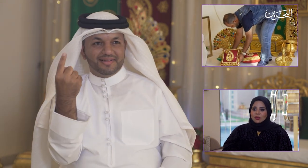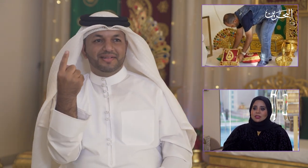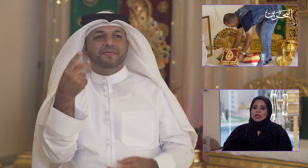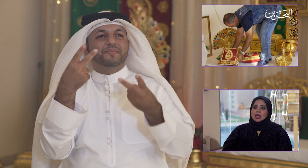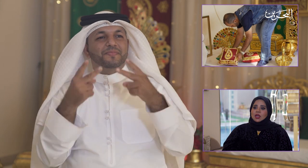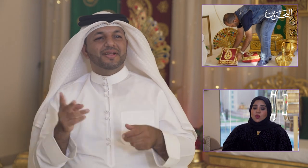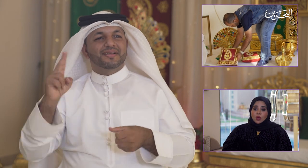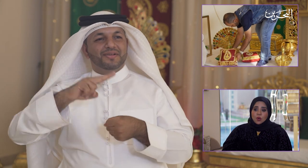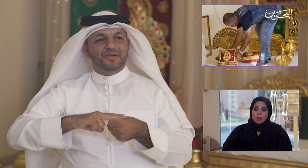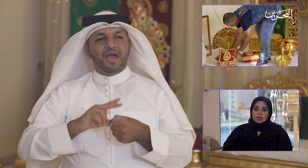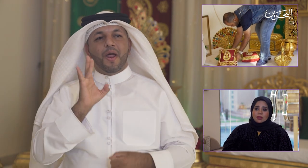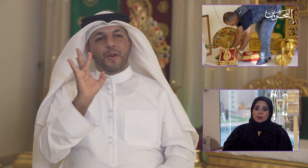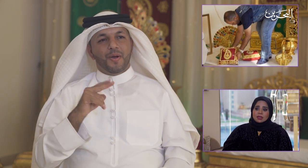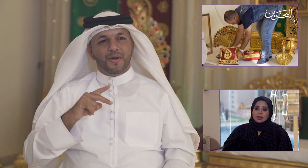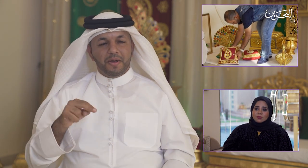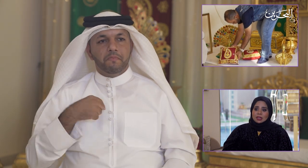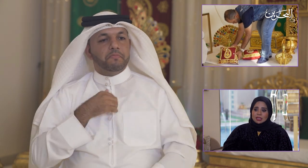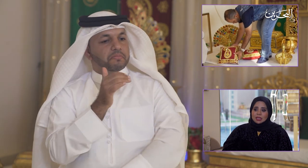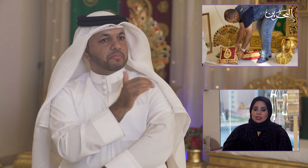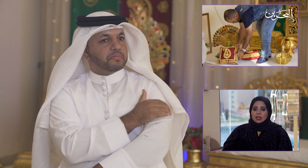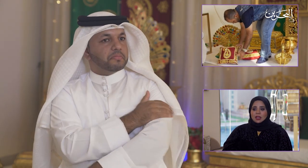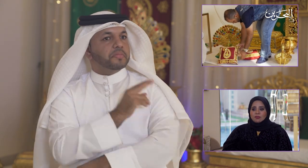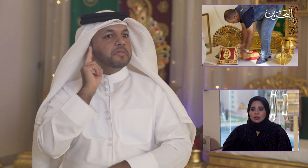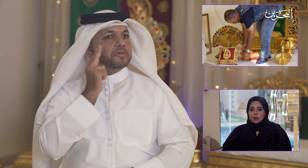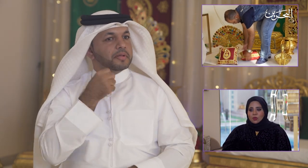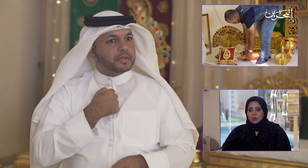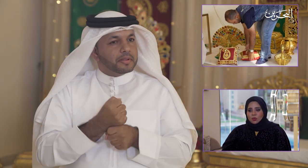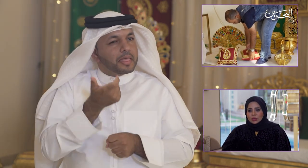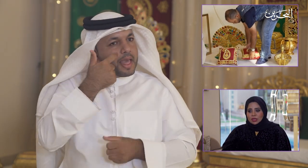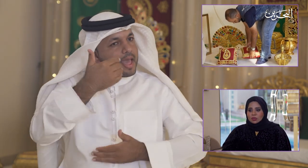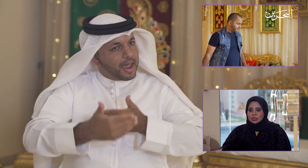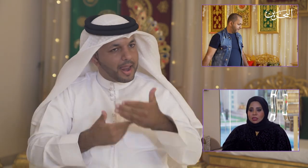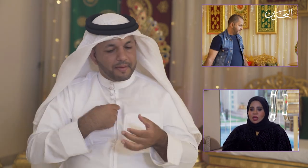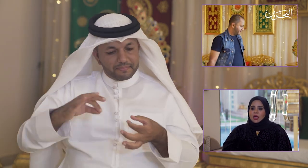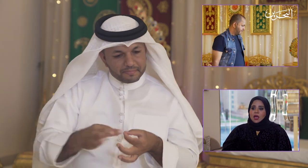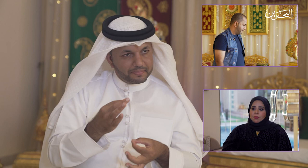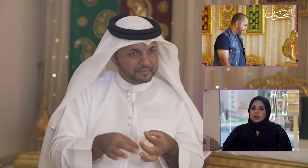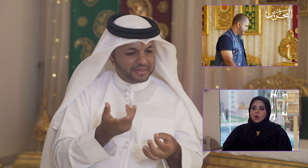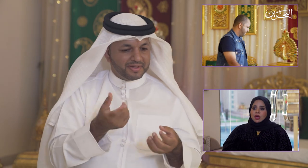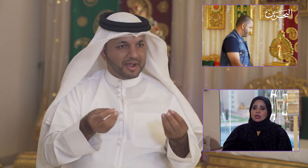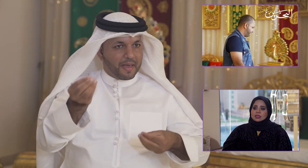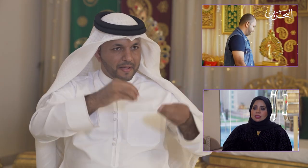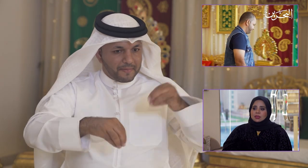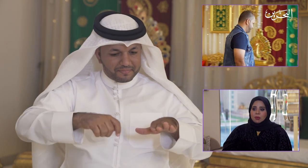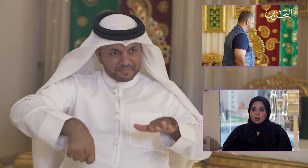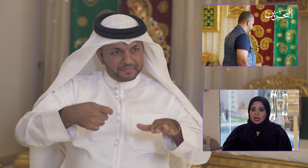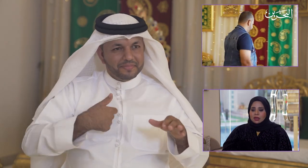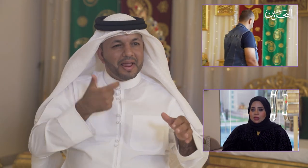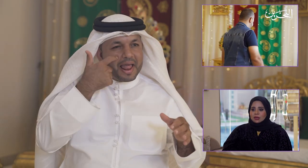والحفلات، يقول هو بدأ فعلياً سنة 1999 حب إنه هو يصمم له